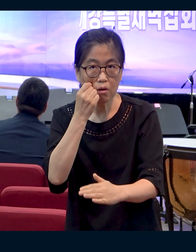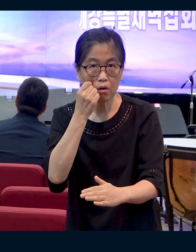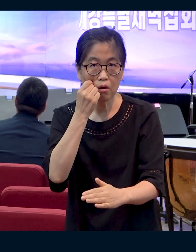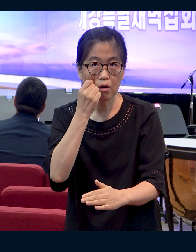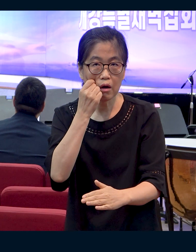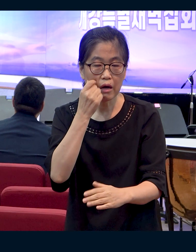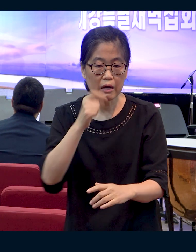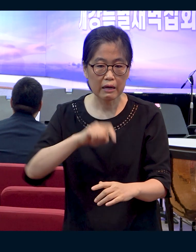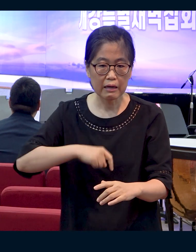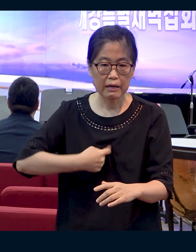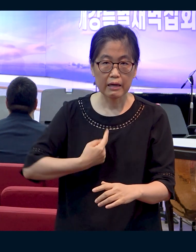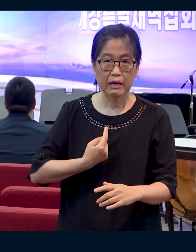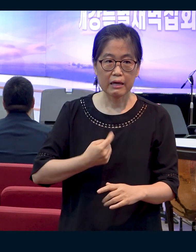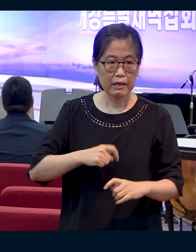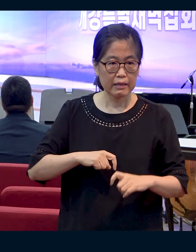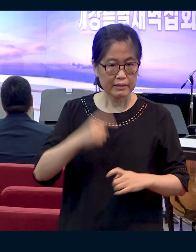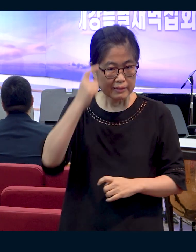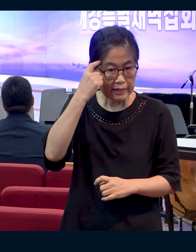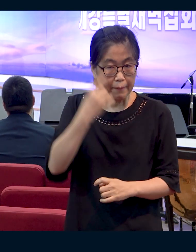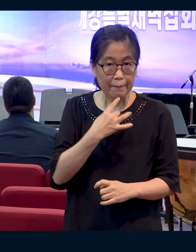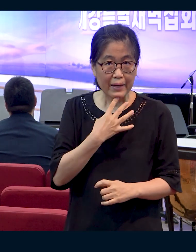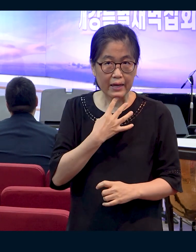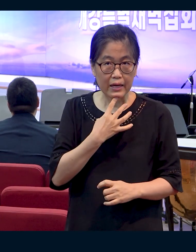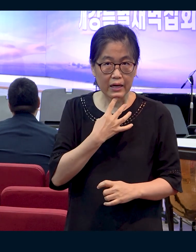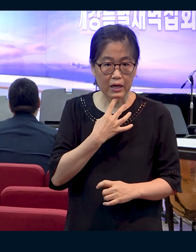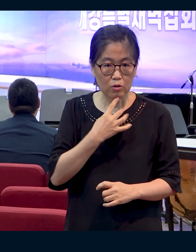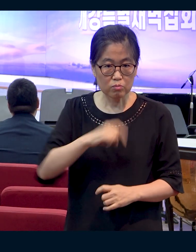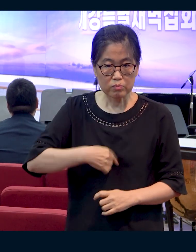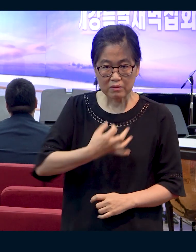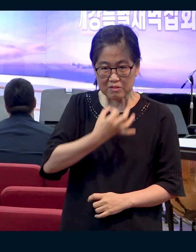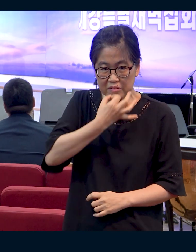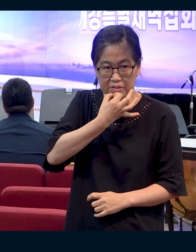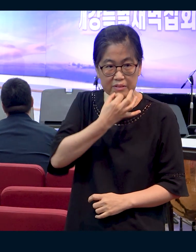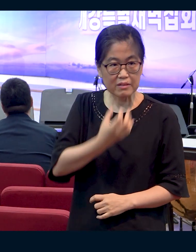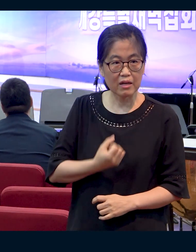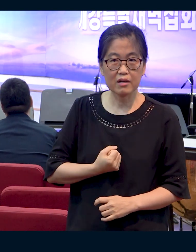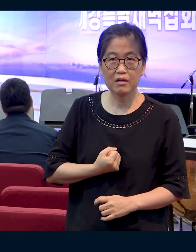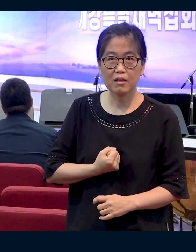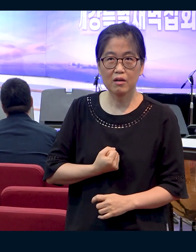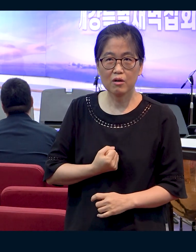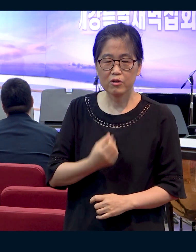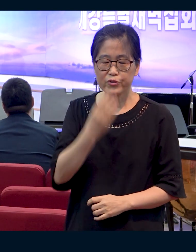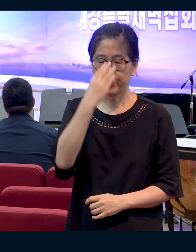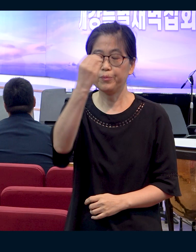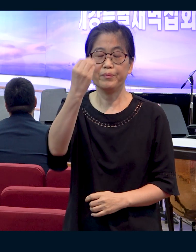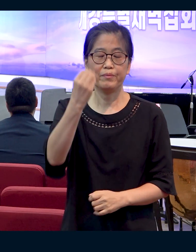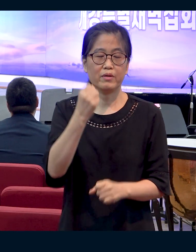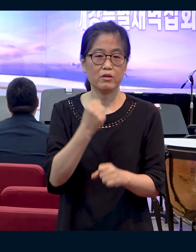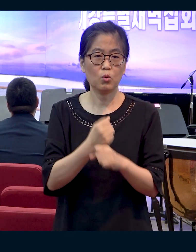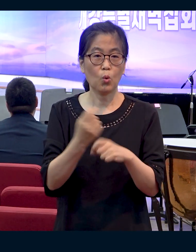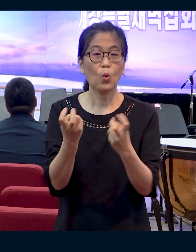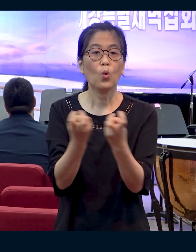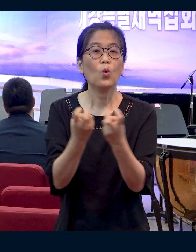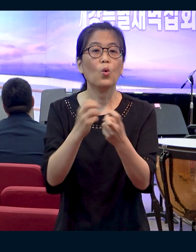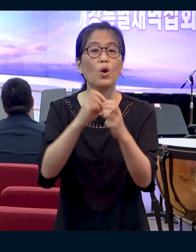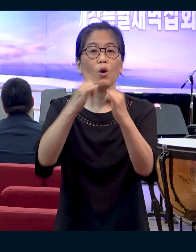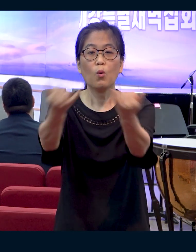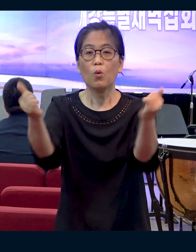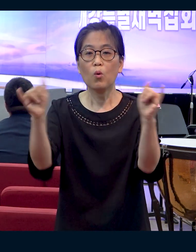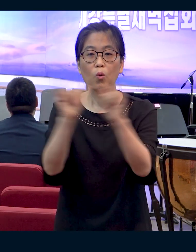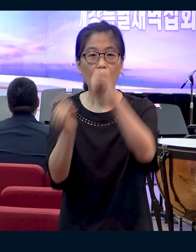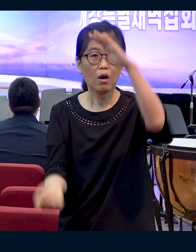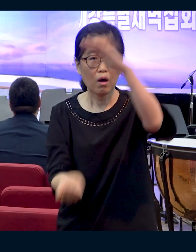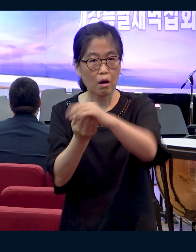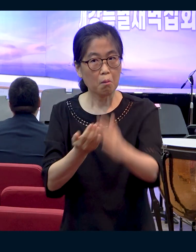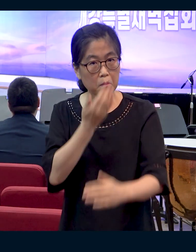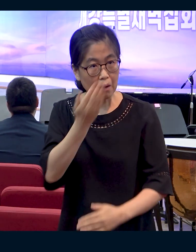이기적인데, 자기밖에 모르는데, 자기 욕심 추구하는데, 교만한데 어떻게 공동체가 일어납니까?